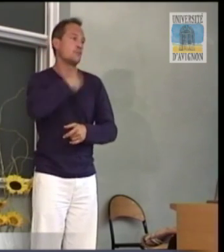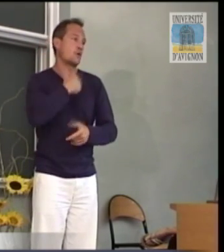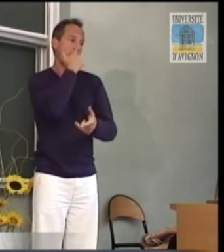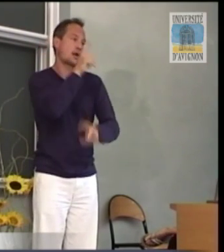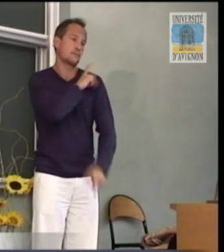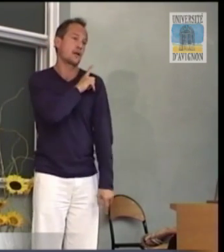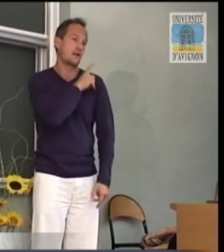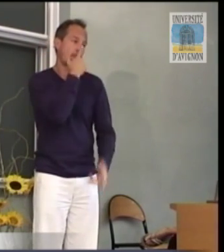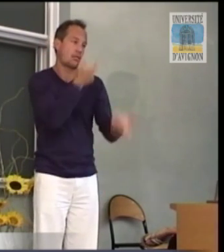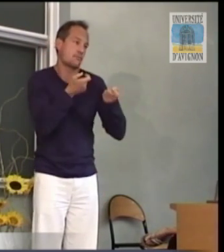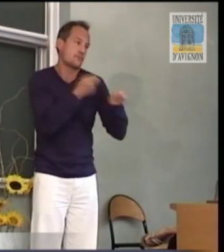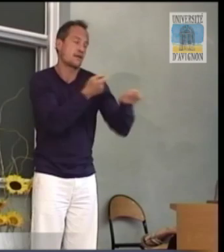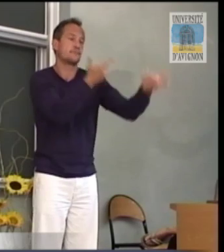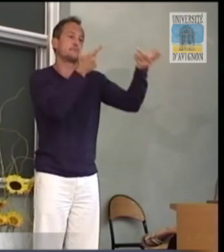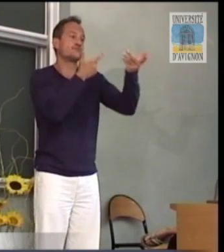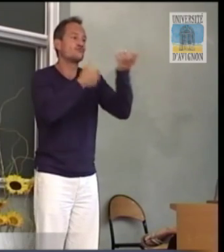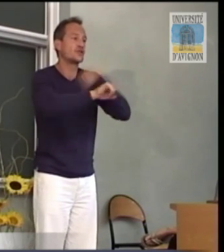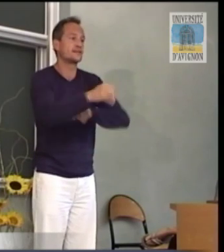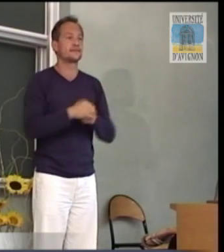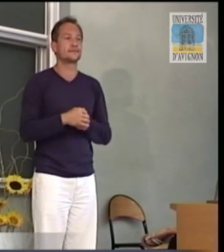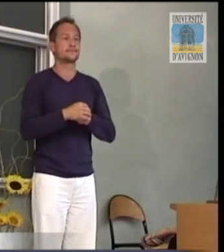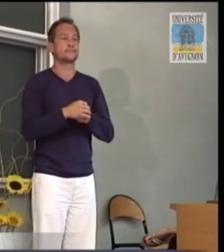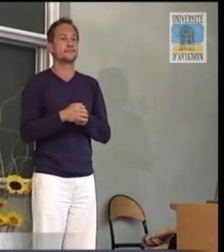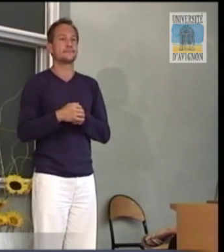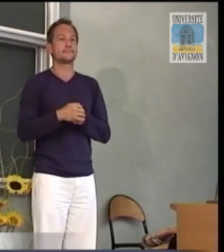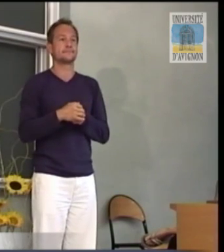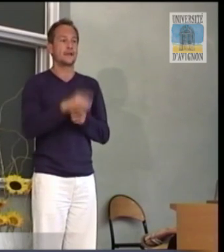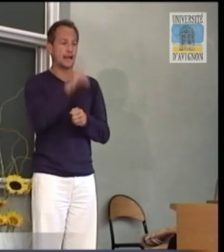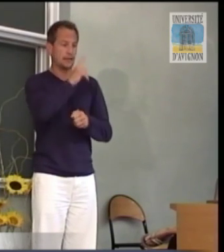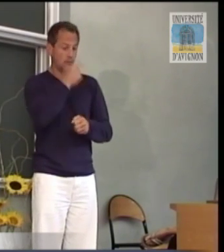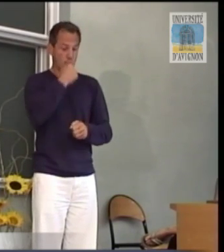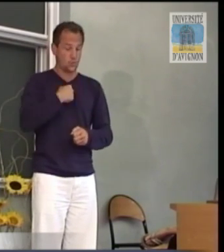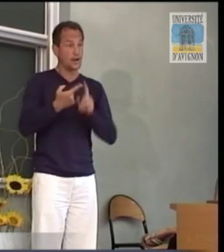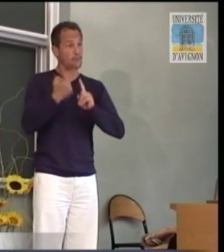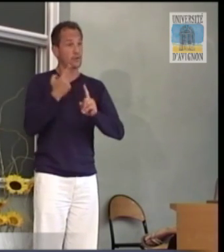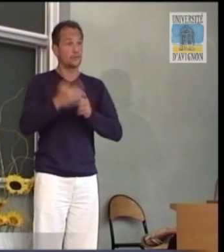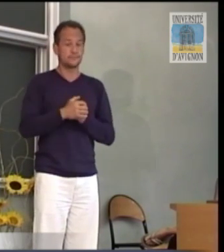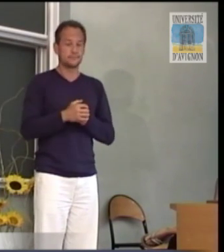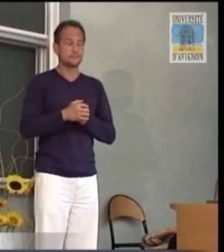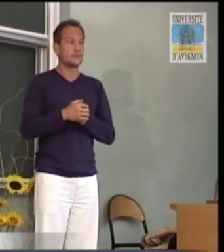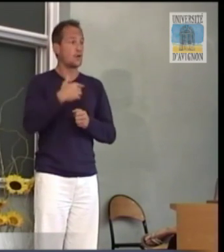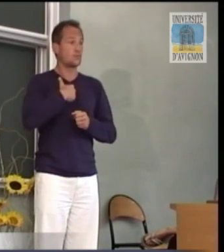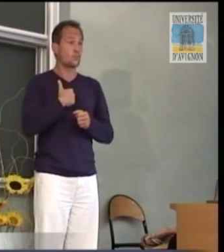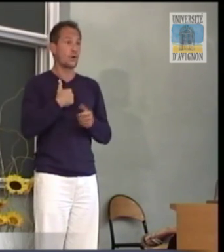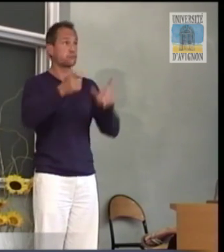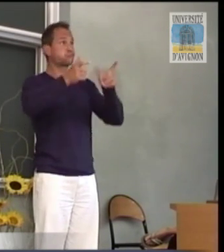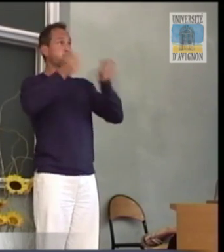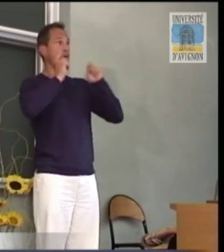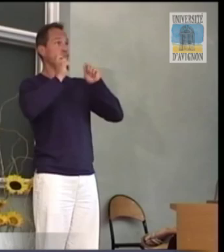et je peux même être plus que ça. Hein, mais je pense que c'est extrêmement important. Moi, personnellement, j'appartiens à aucune